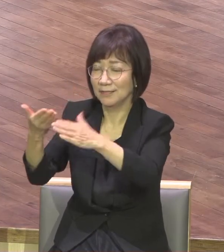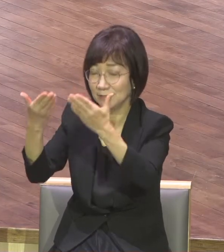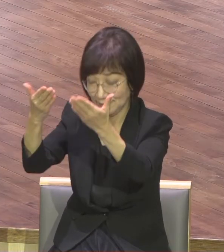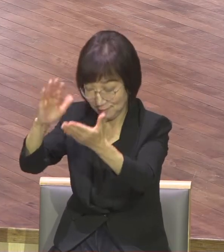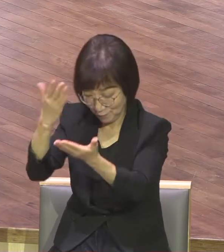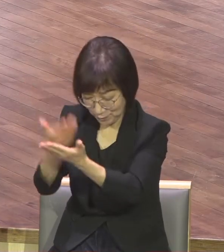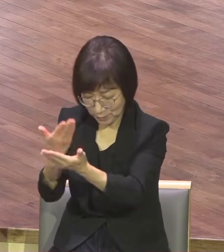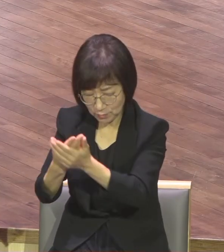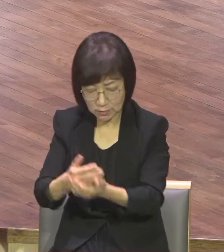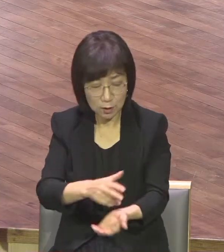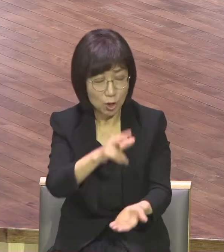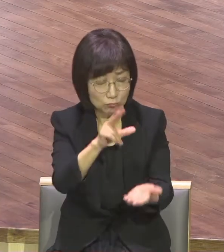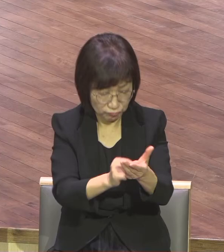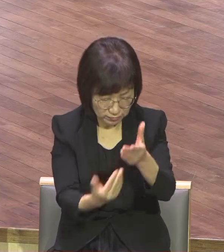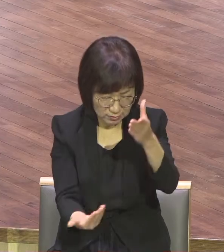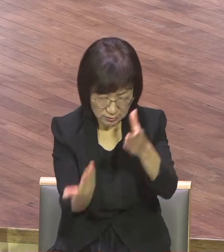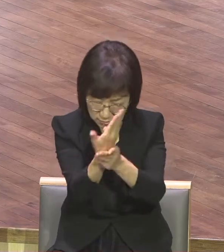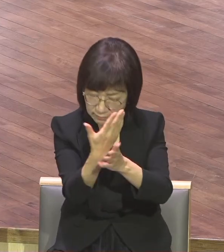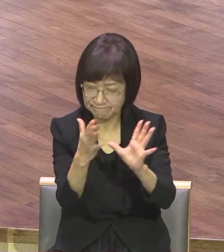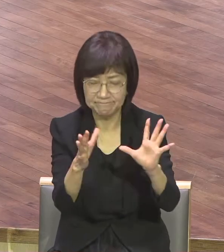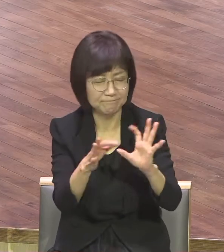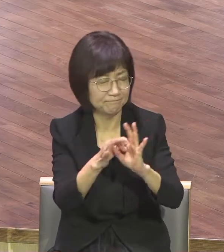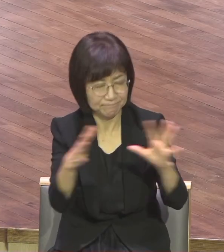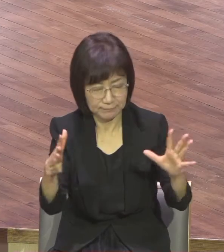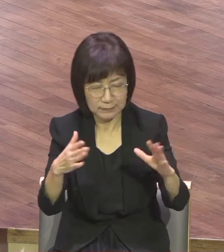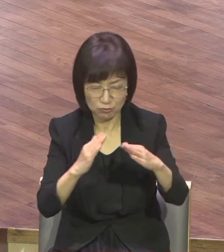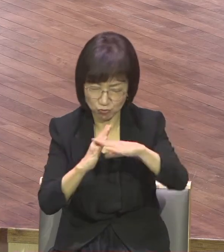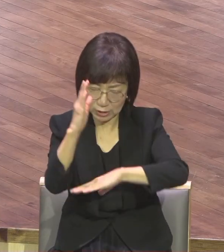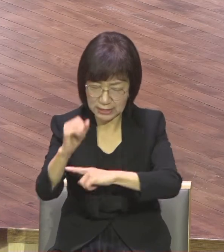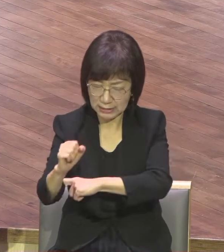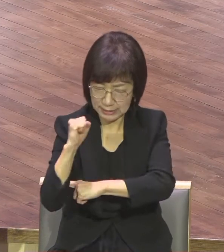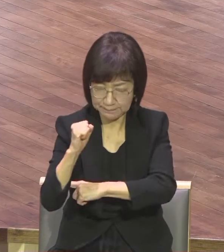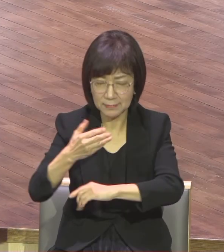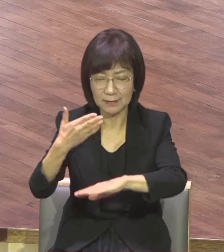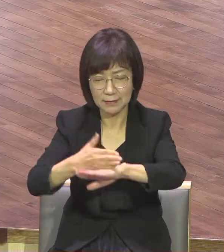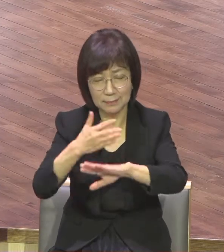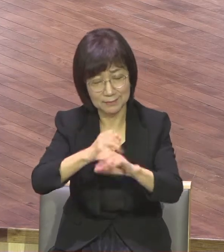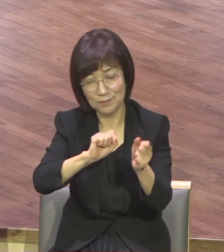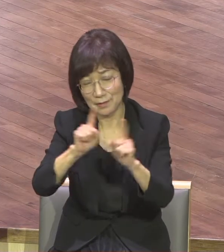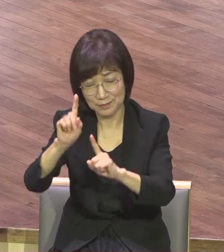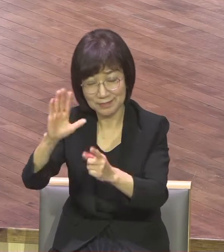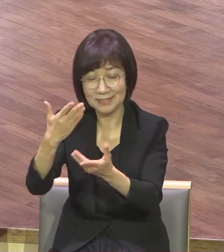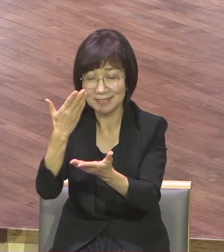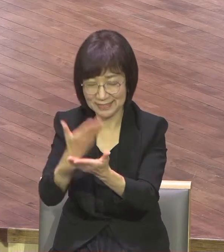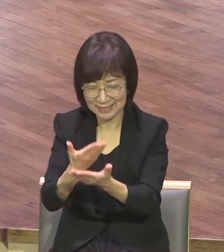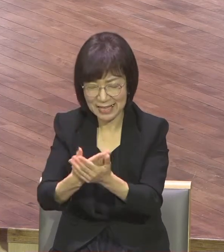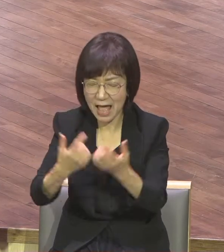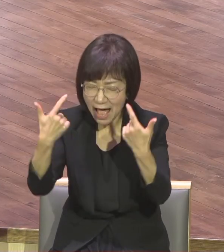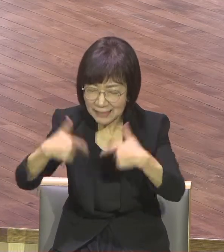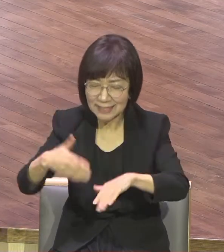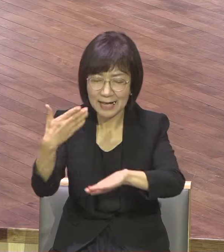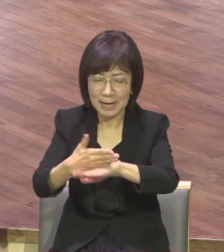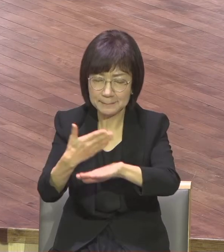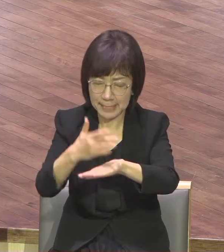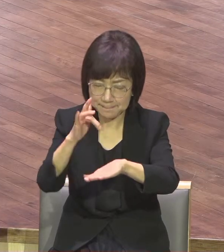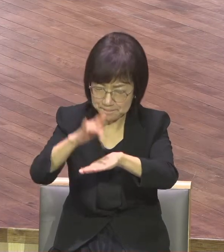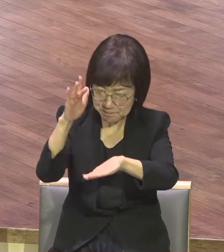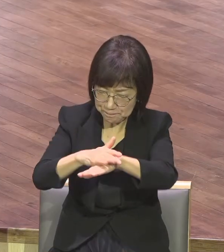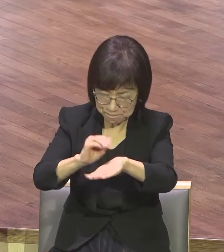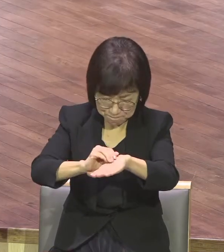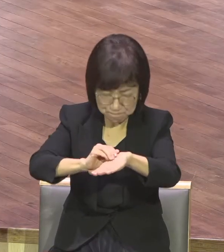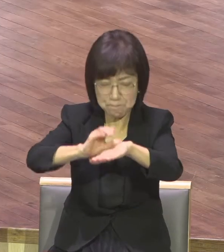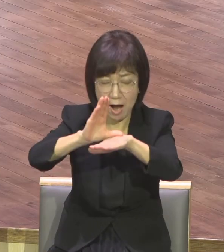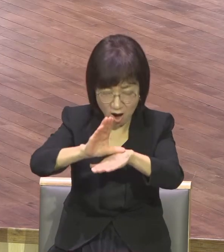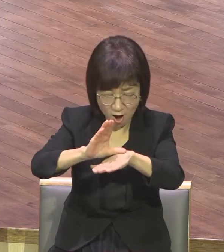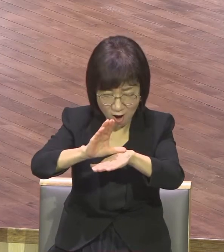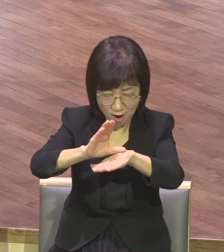있어도 상관없이 초월적 감사가 회복되는 시간 되게 하여 주옵소서. 그래서 완전 감사 체질되어서 다윗처럼 한신의